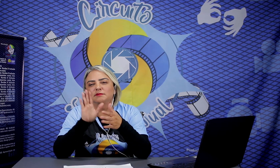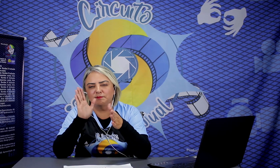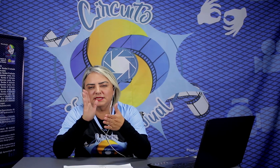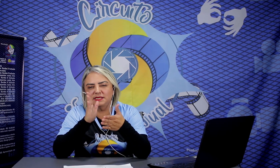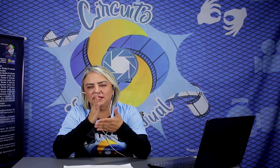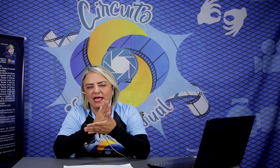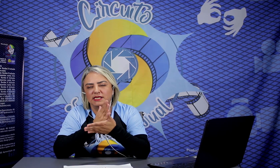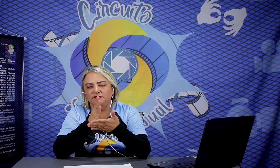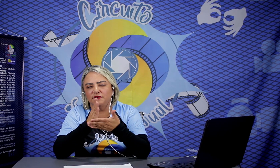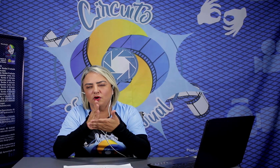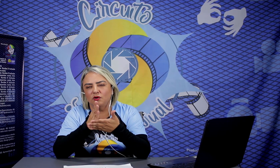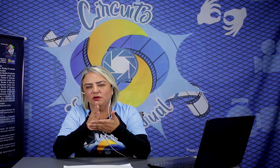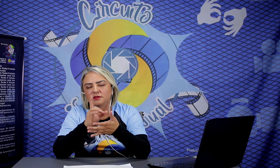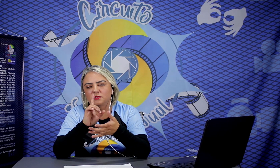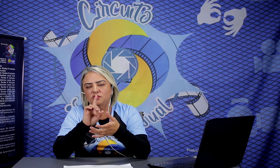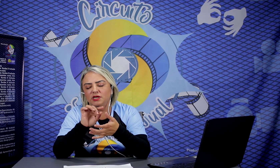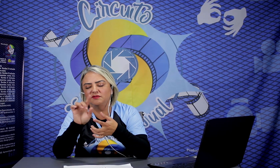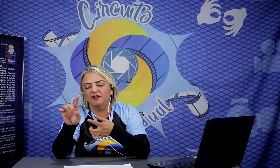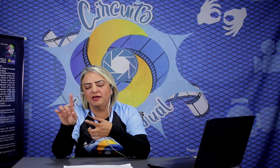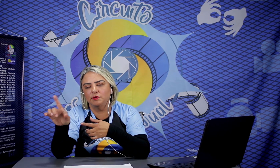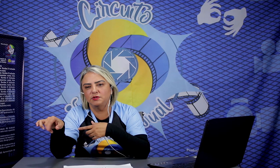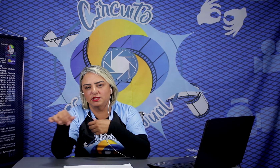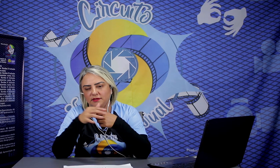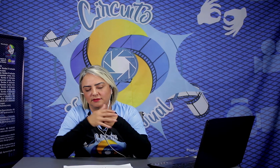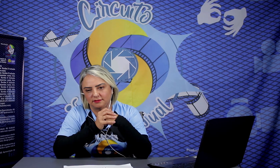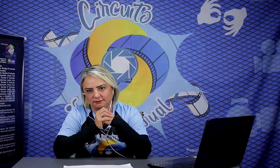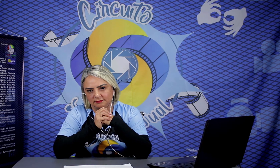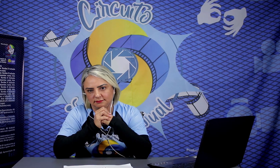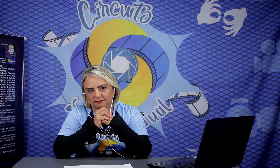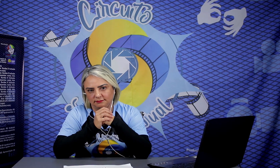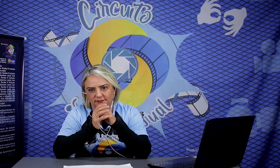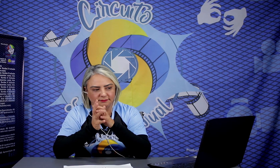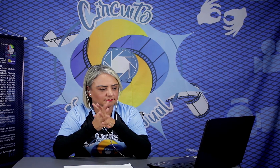Pensa assim, SVO, sujeito, verbo, objeto.